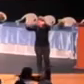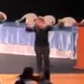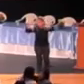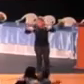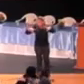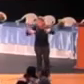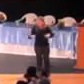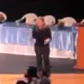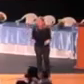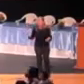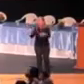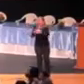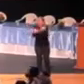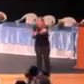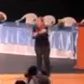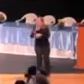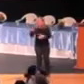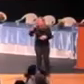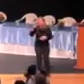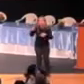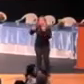Dê um elogio para a pessoa do lado.